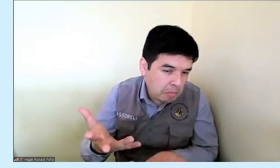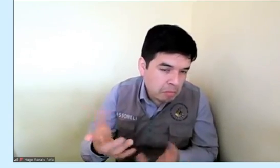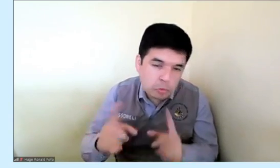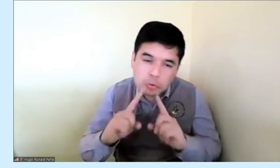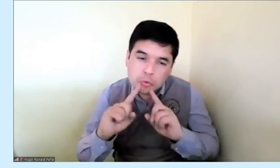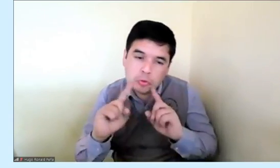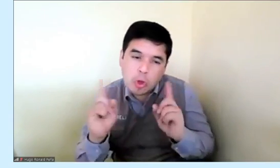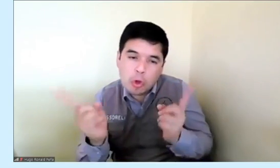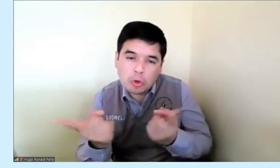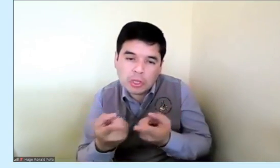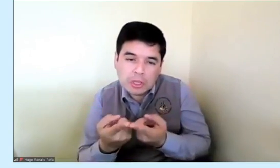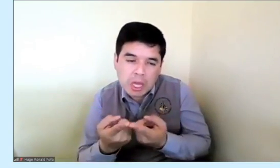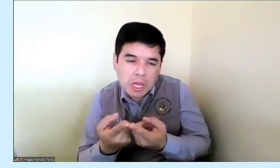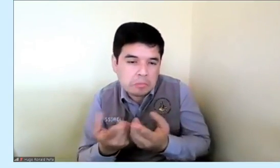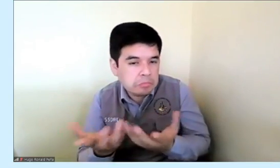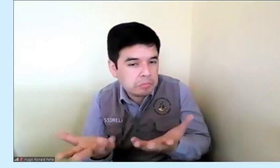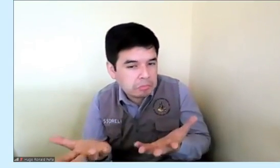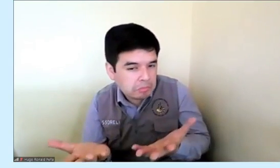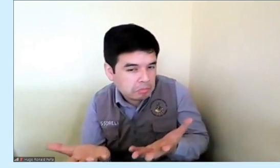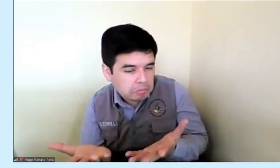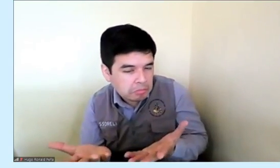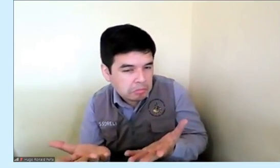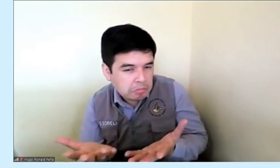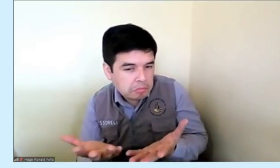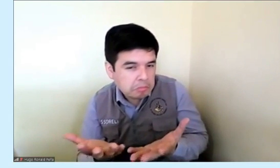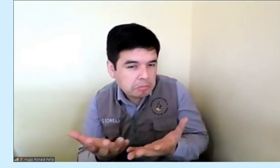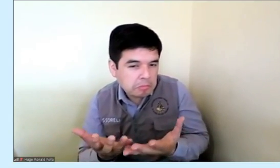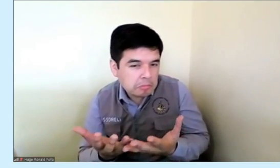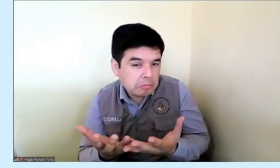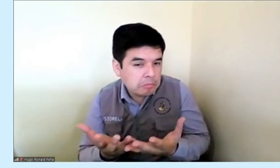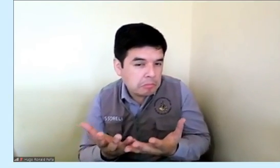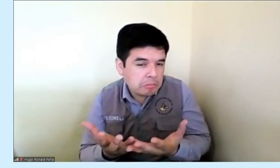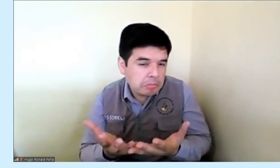dulce favorito? La gelatina, la torta,